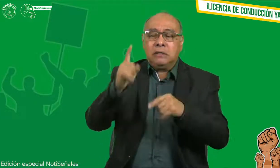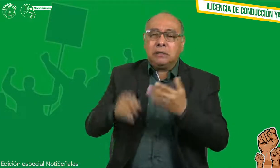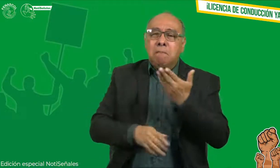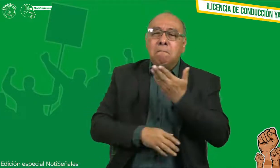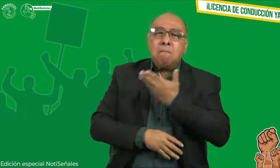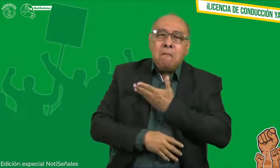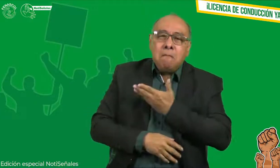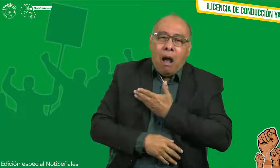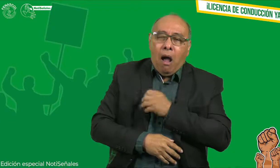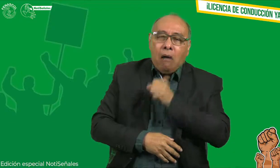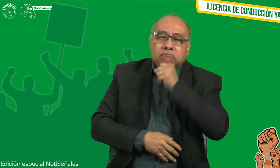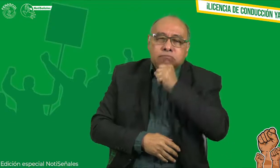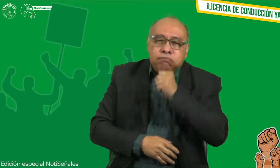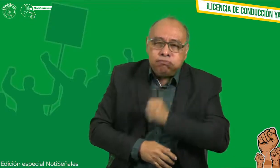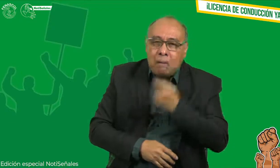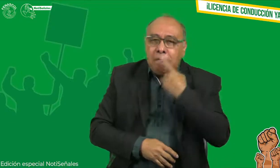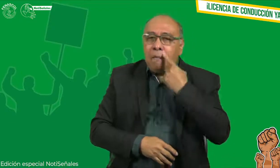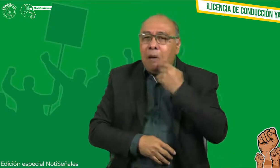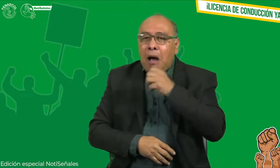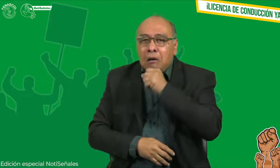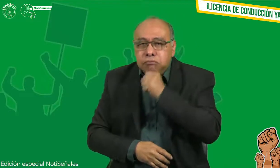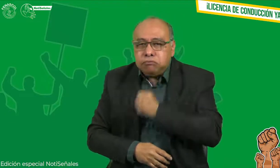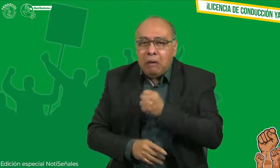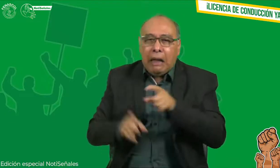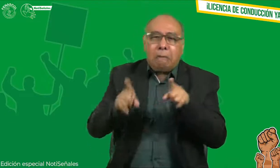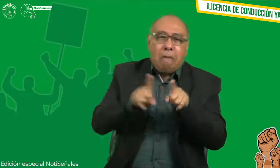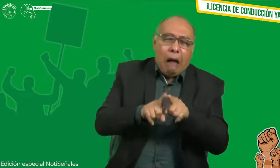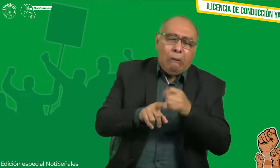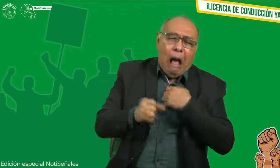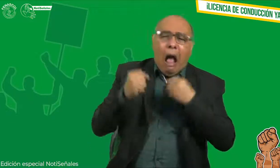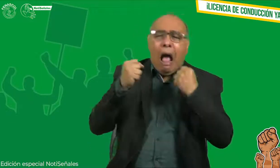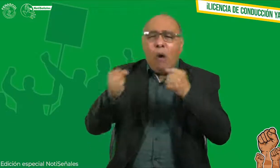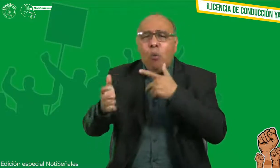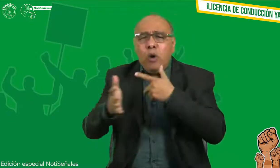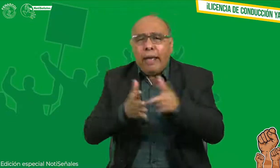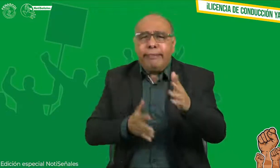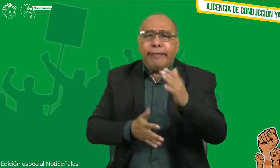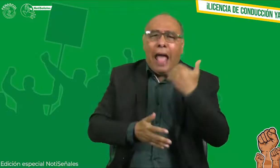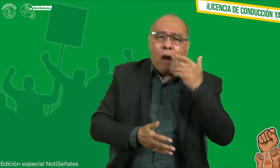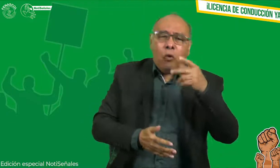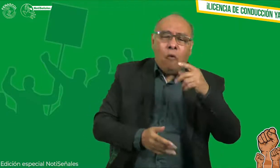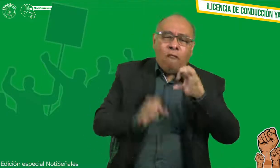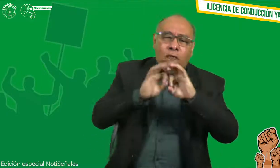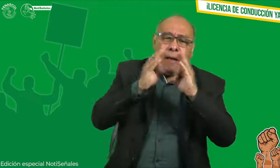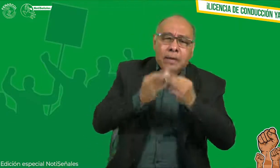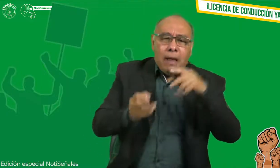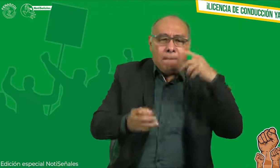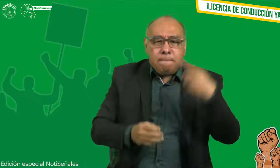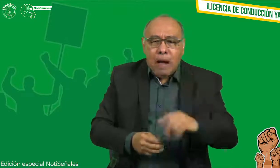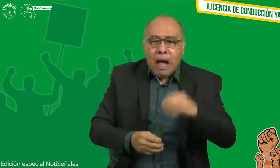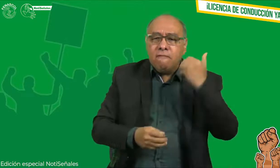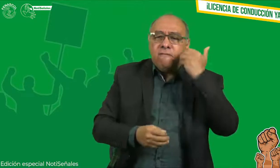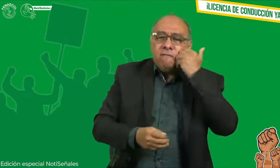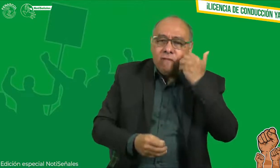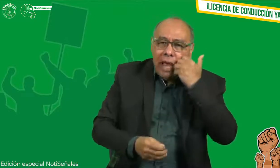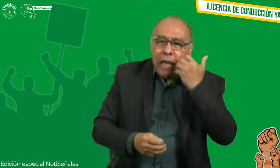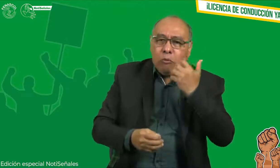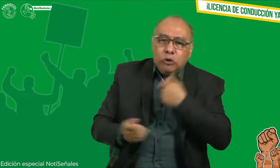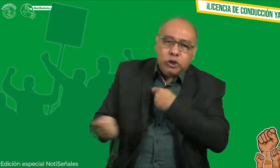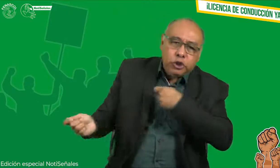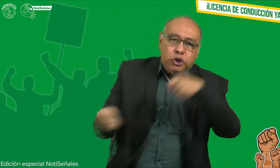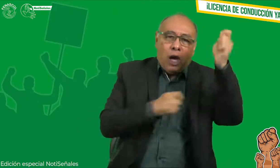con ministerio, porque muchas veces los automóviles no son propios, son quizás de los padres de familia y que ya